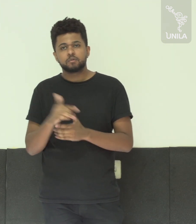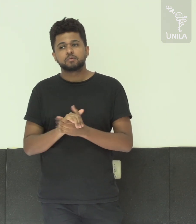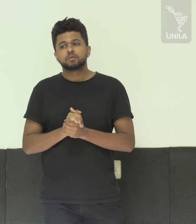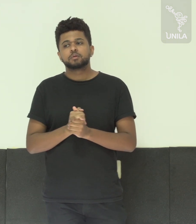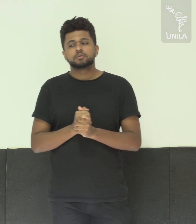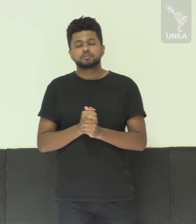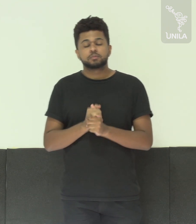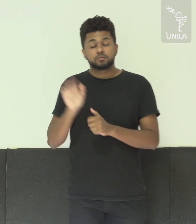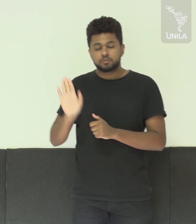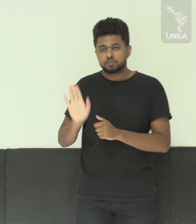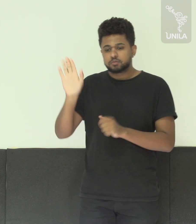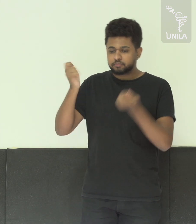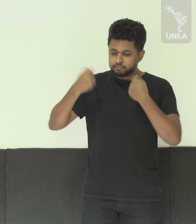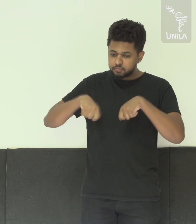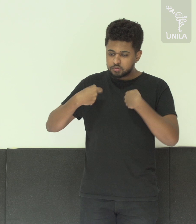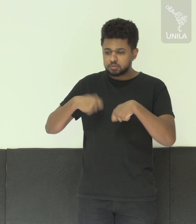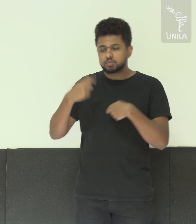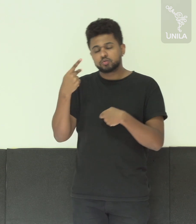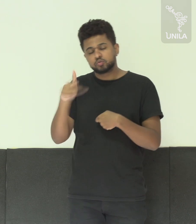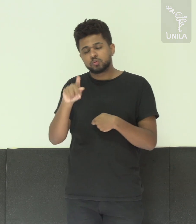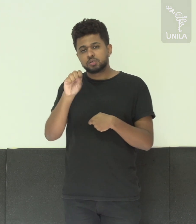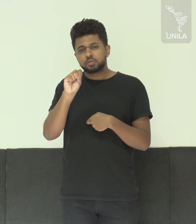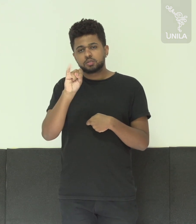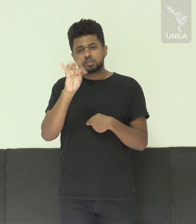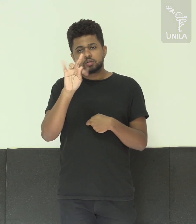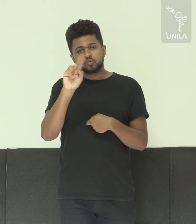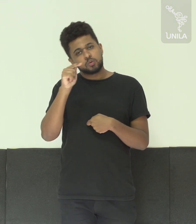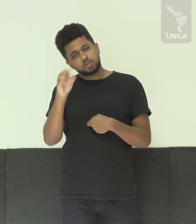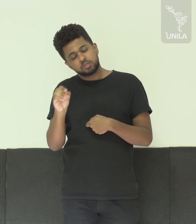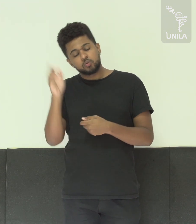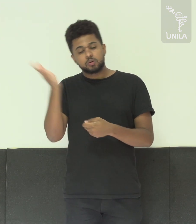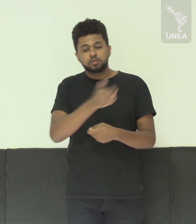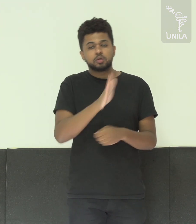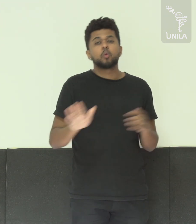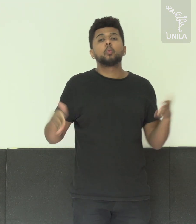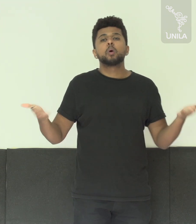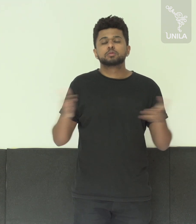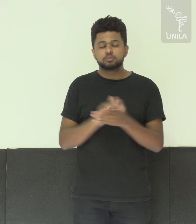7.3.9.2. O candidato deverá ter sua situação indeferida quando